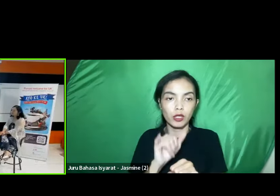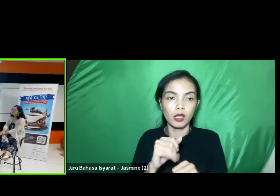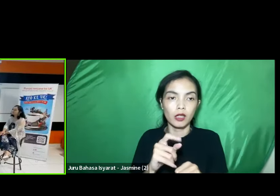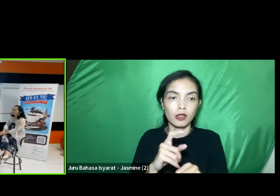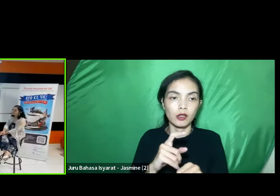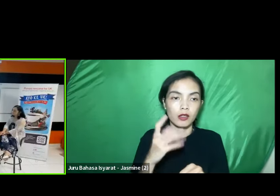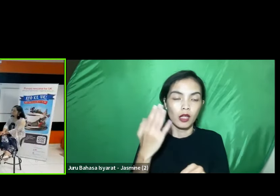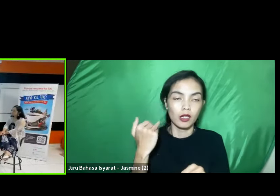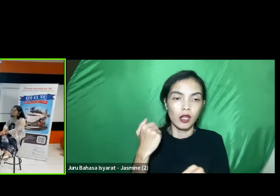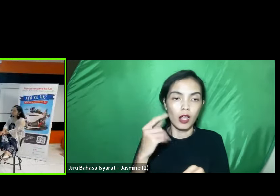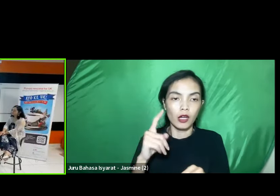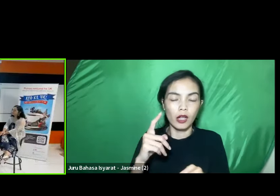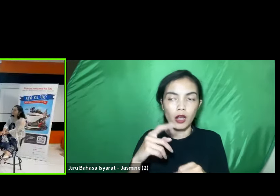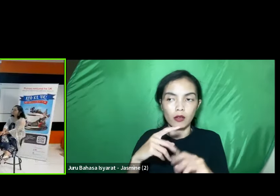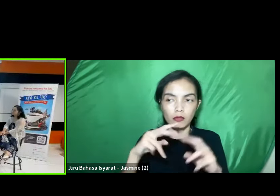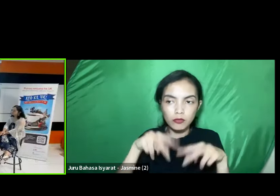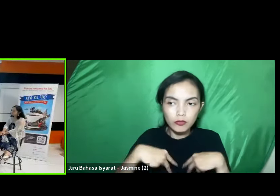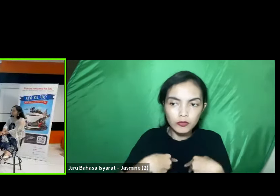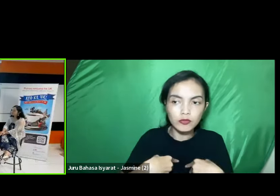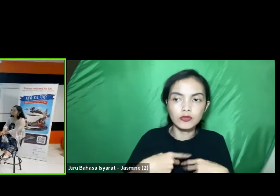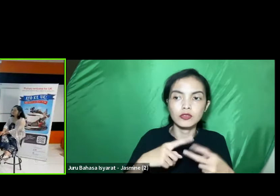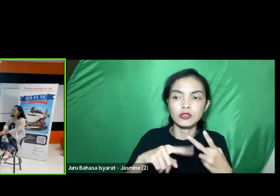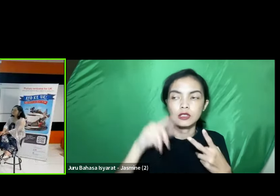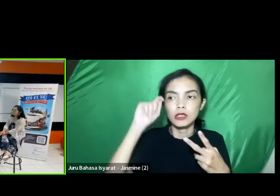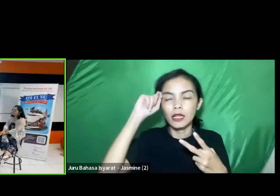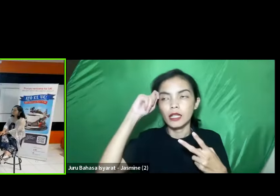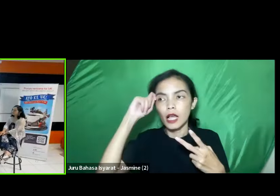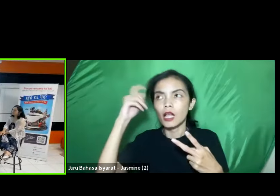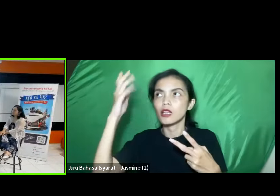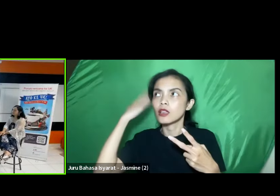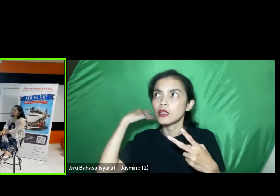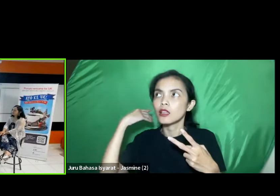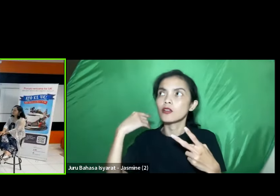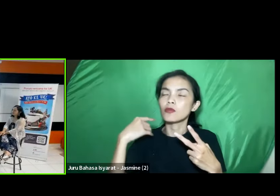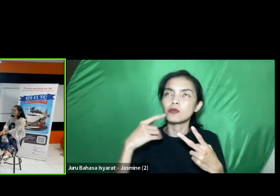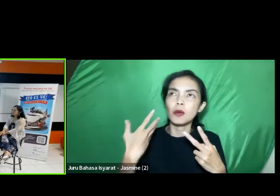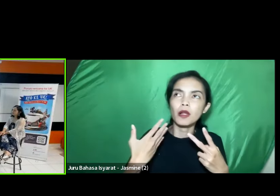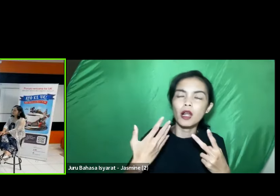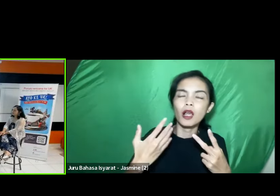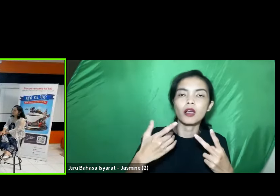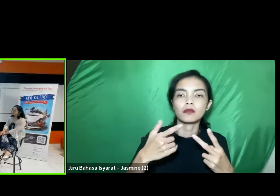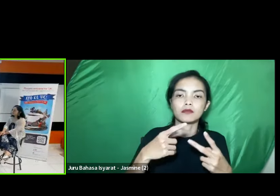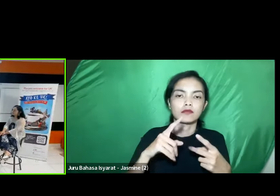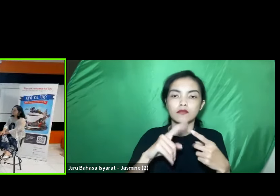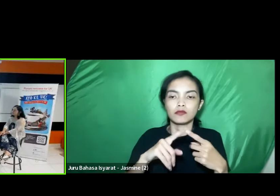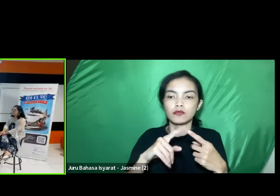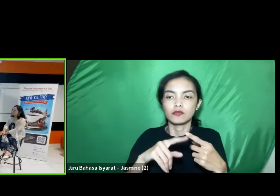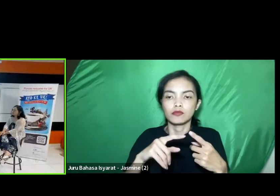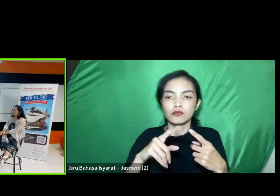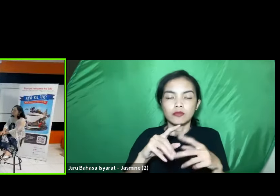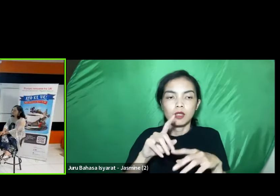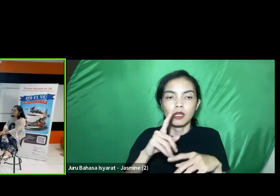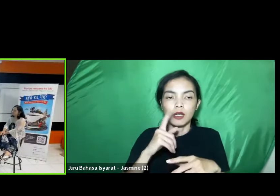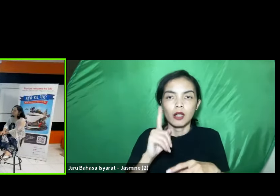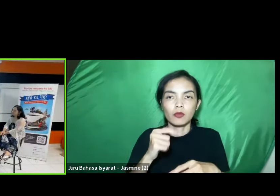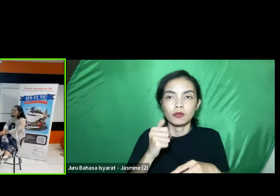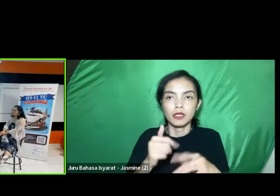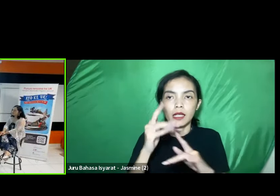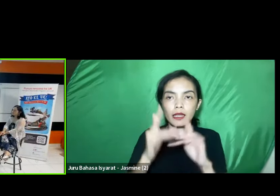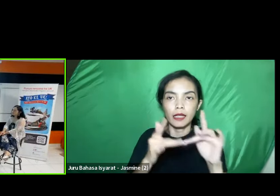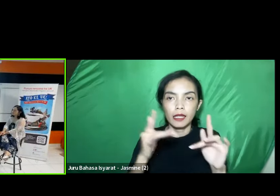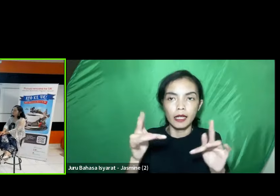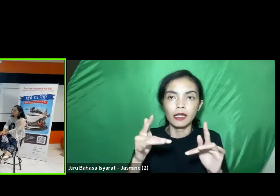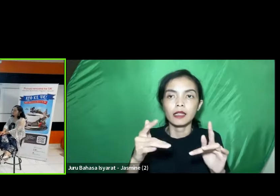searching ada self Reflection ada kayak mencoba mengingat-ngingat gitu kan em itu satu jadi usahakan sekali internet ya